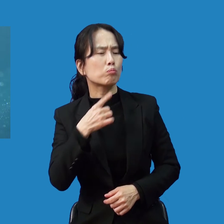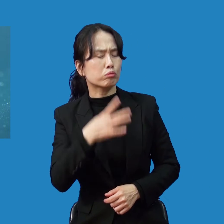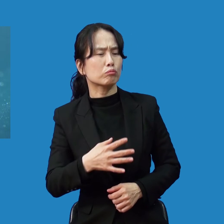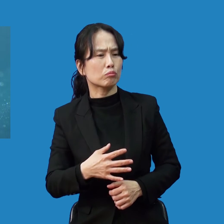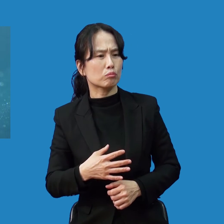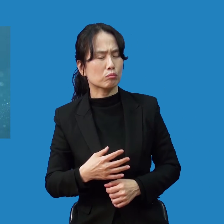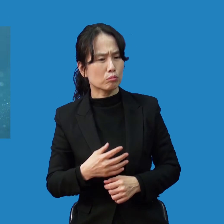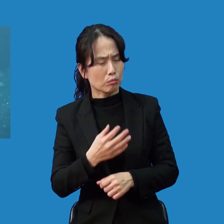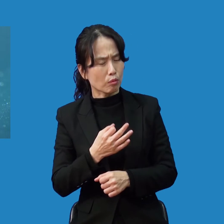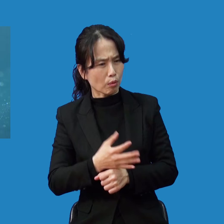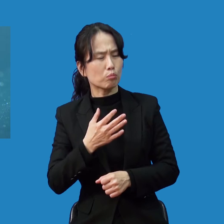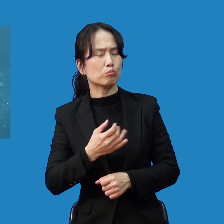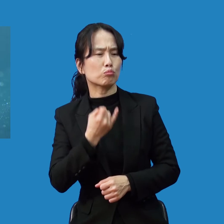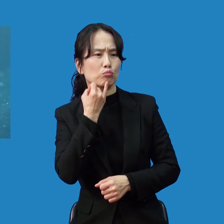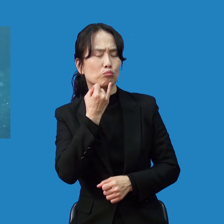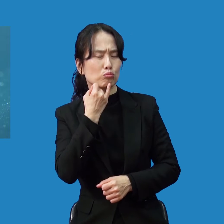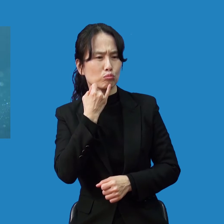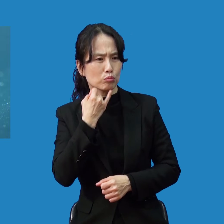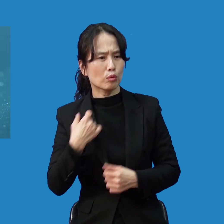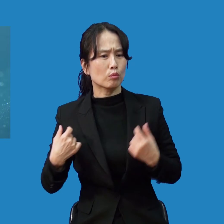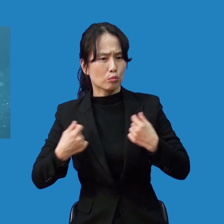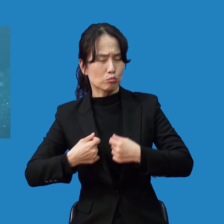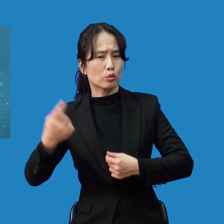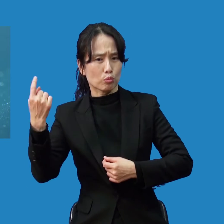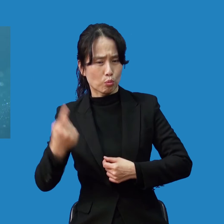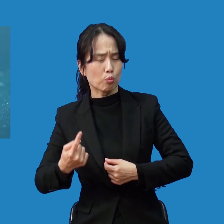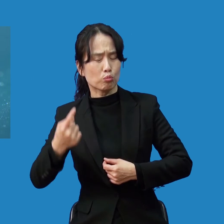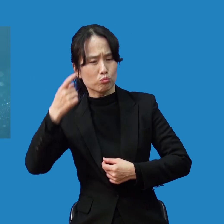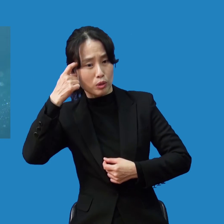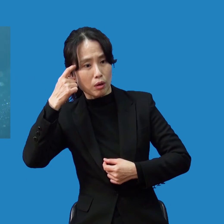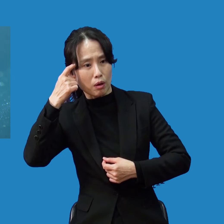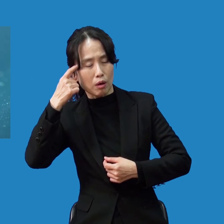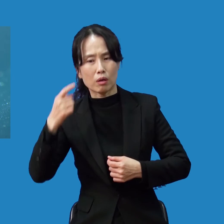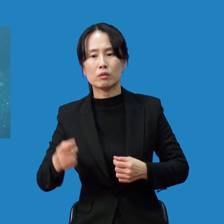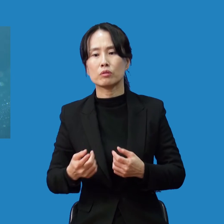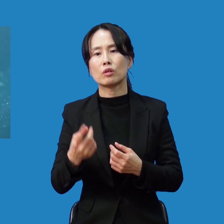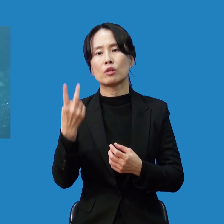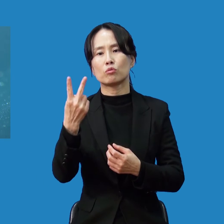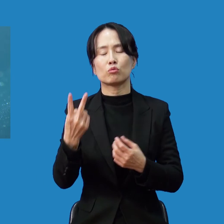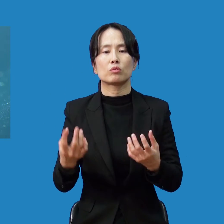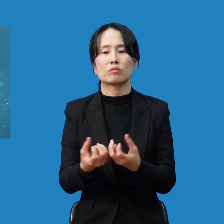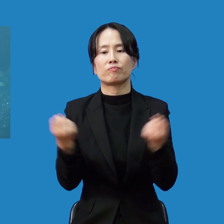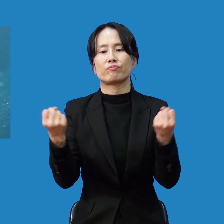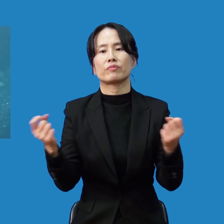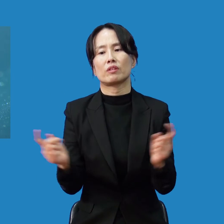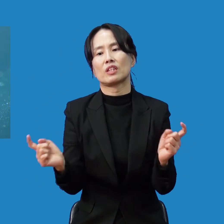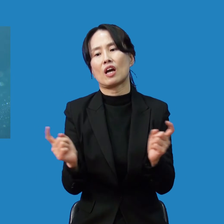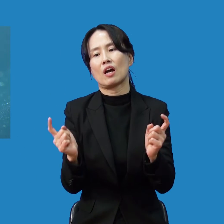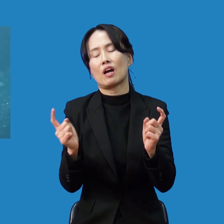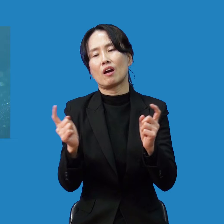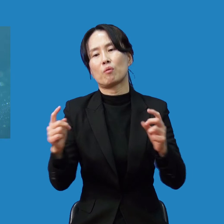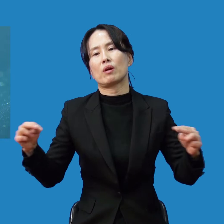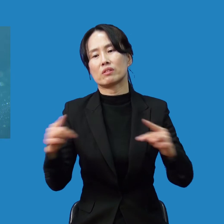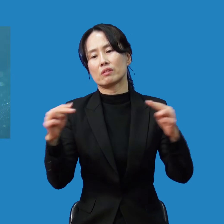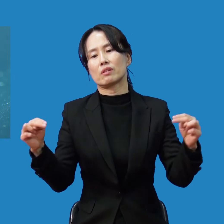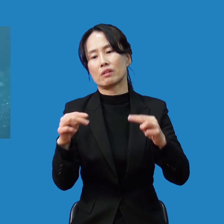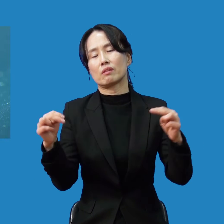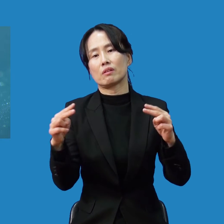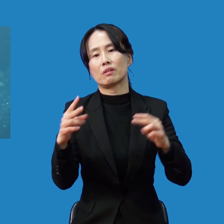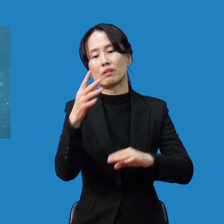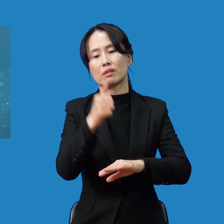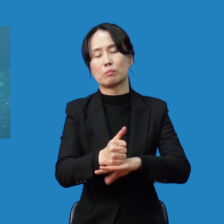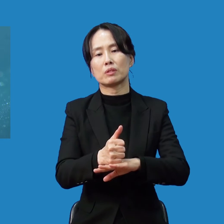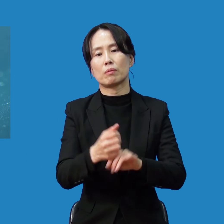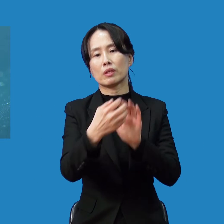무슨 문제냐 하는 사람들 두 쪽으로 나누어져서 싸우고 하다가 결국 교단이 쪼개졌습니다.